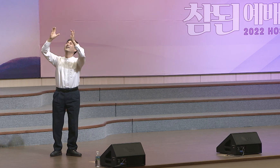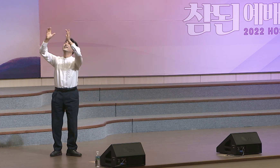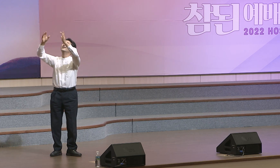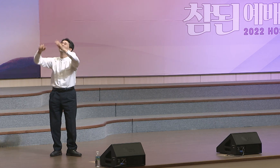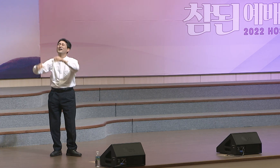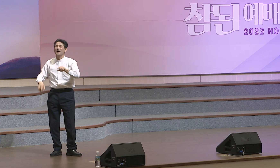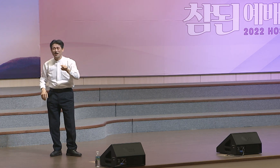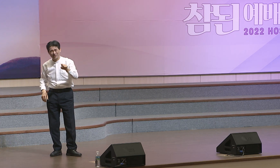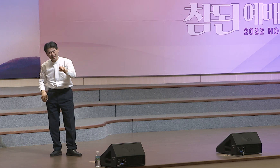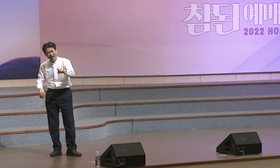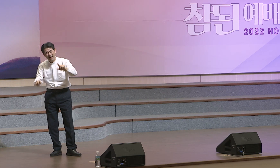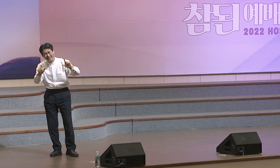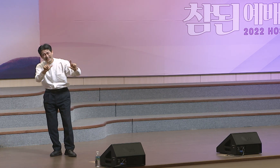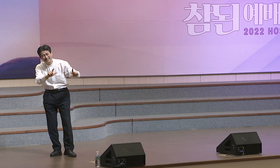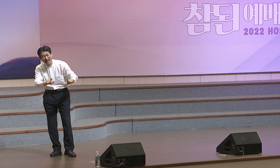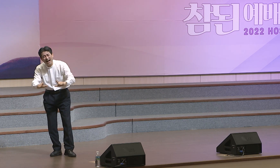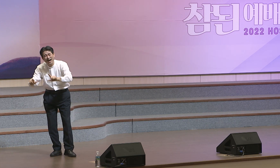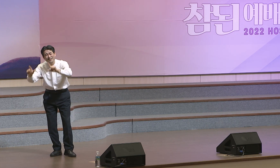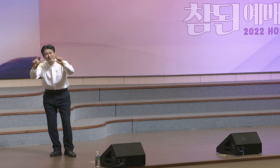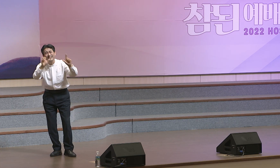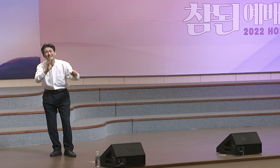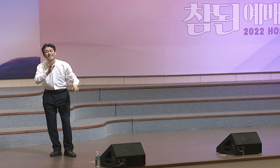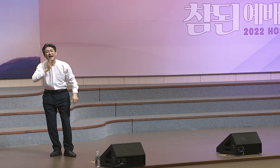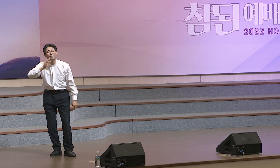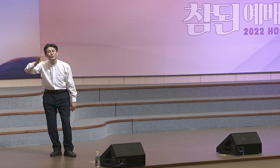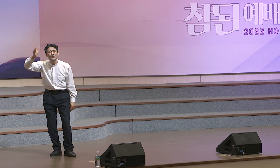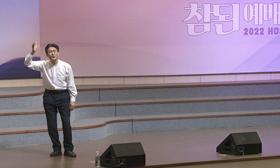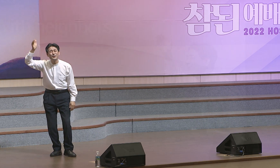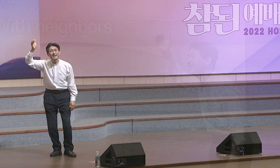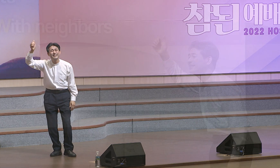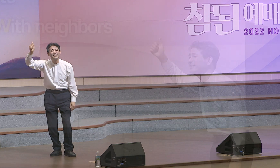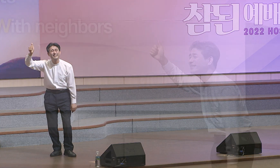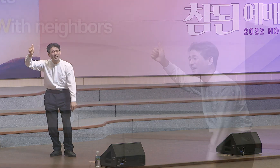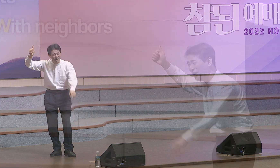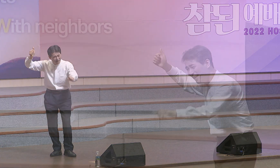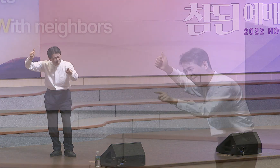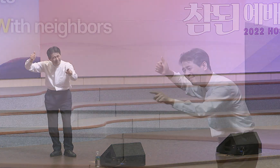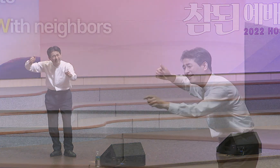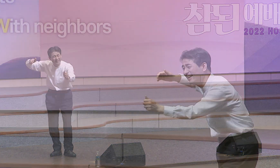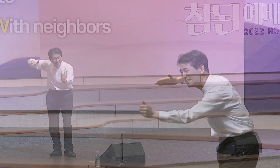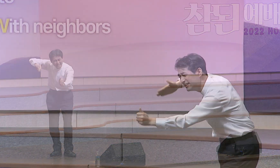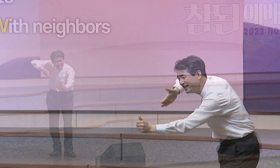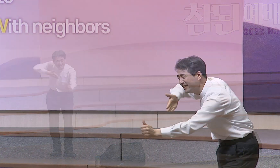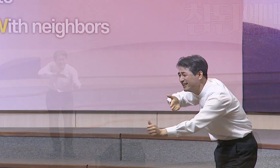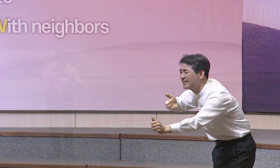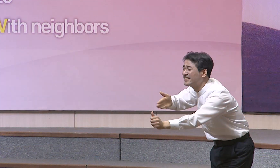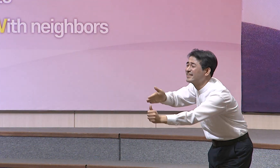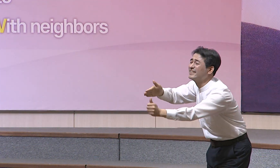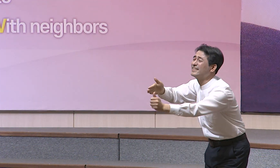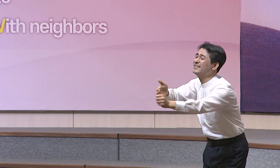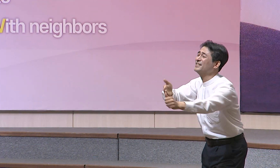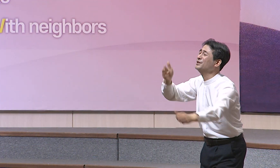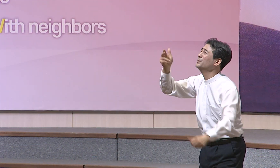맡긴다. 너의 삶의 창주인, 너를 이끄시는